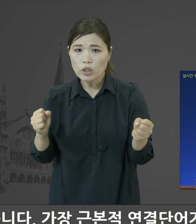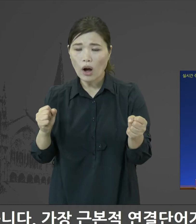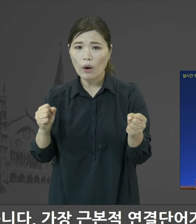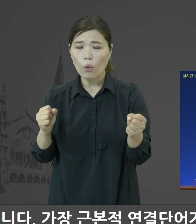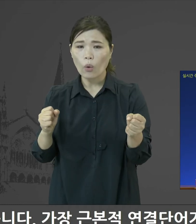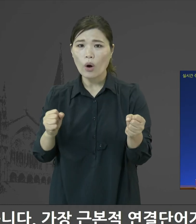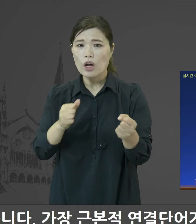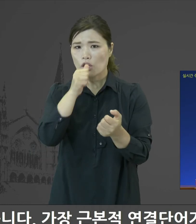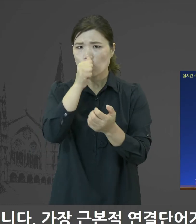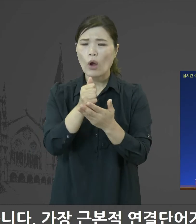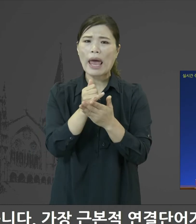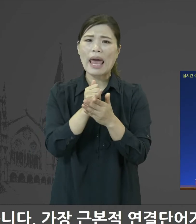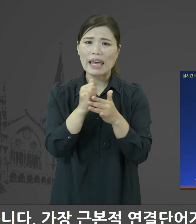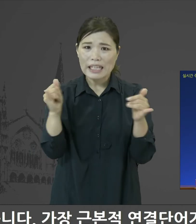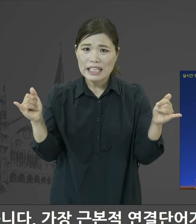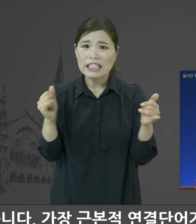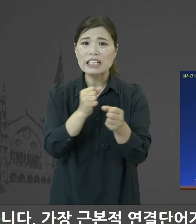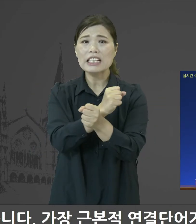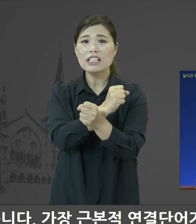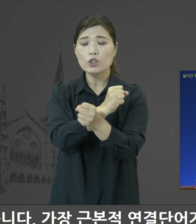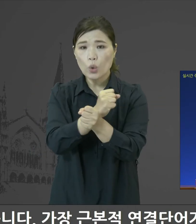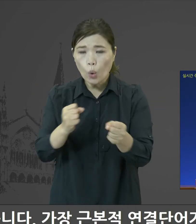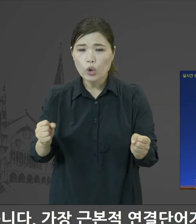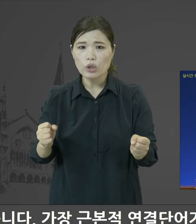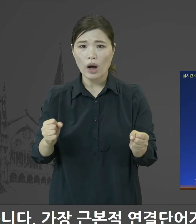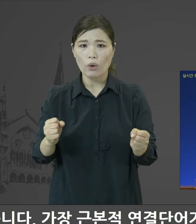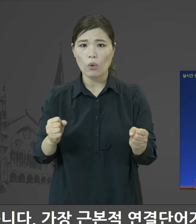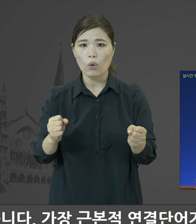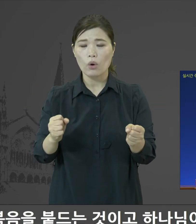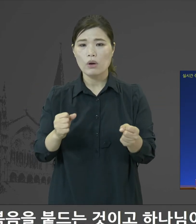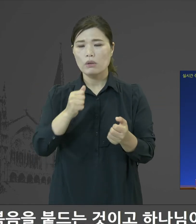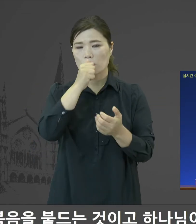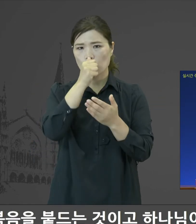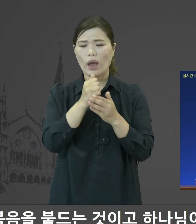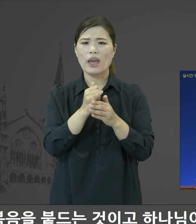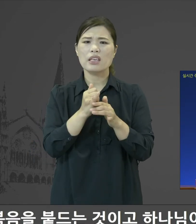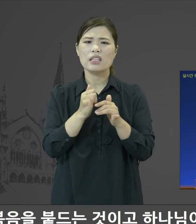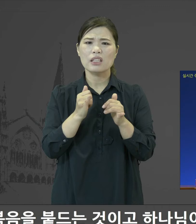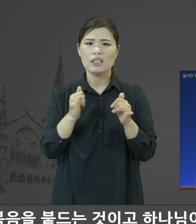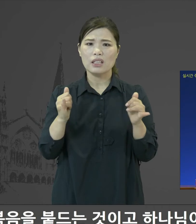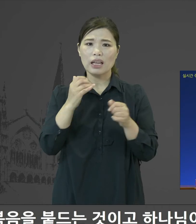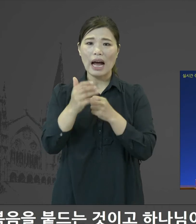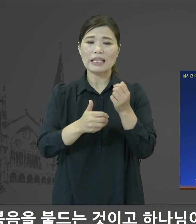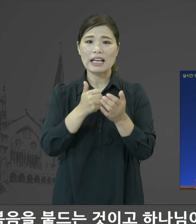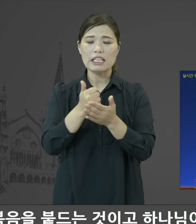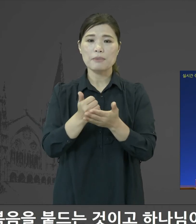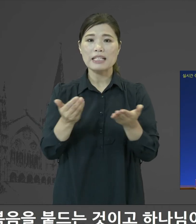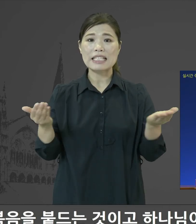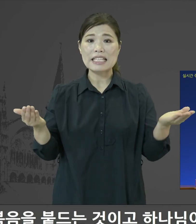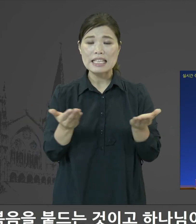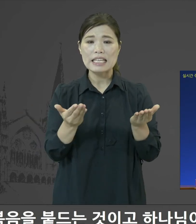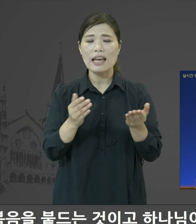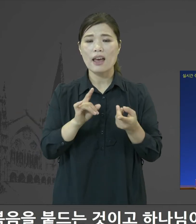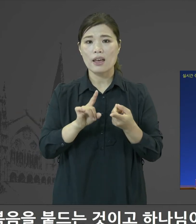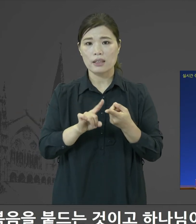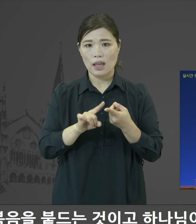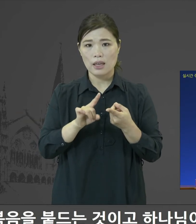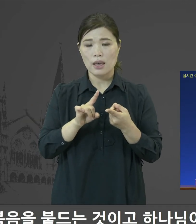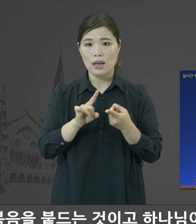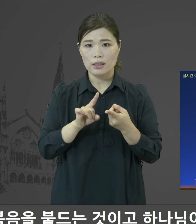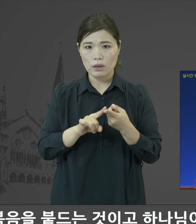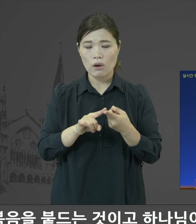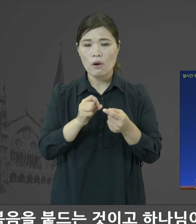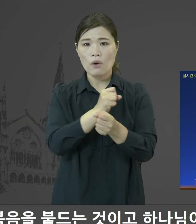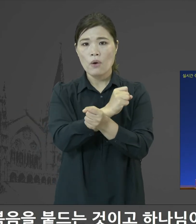그 죄인들이 삶의 자리에서 용서를 베풀고, 하나님이 하신 그 용서를 베풀어서 하나님이 하신 그